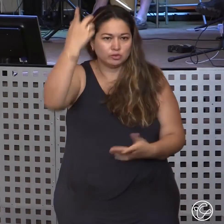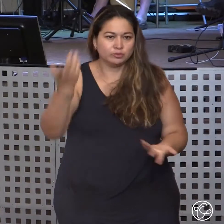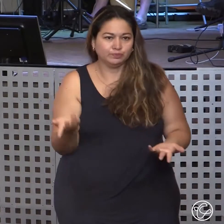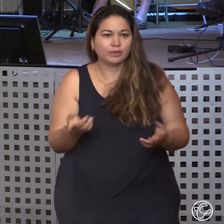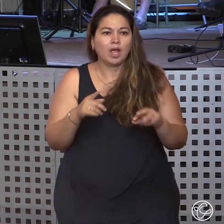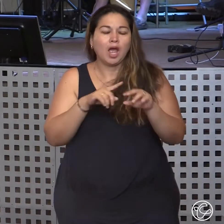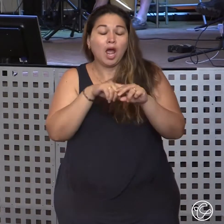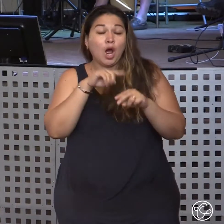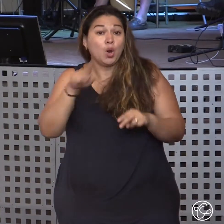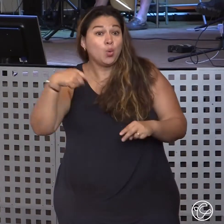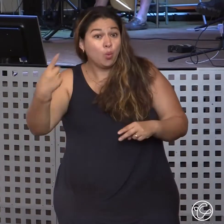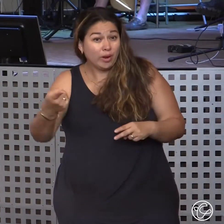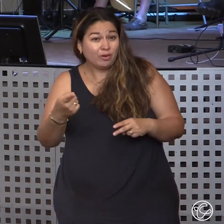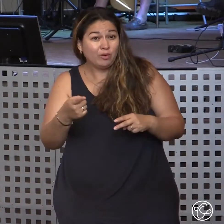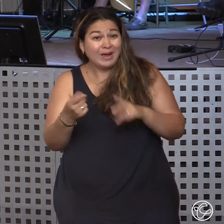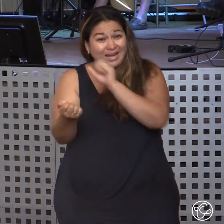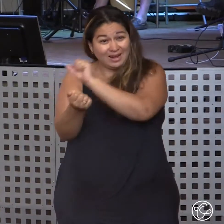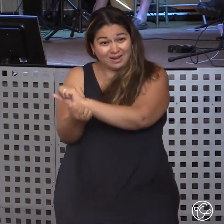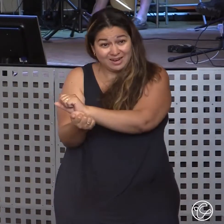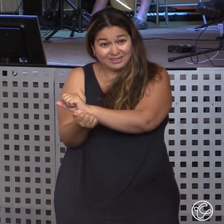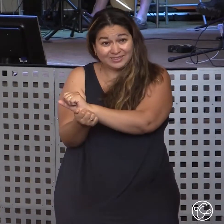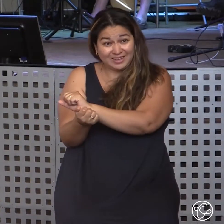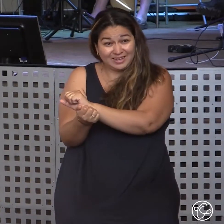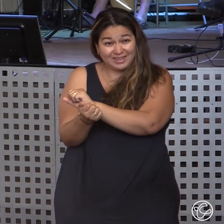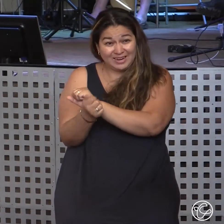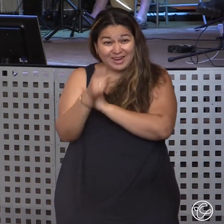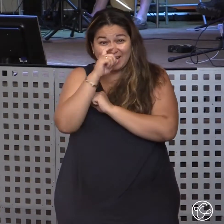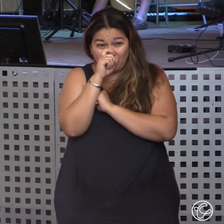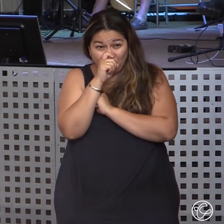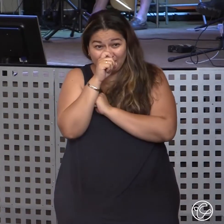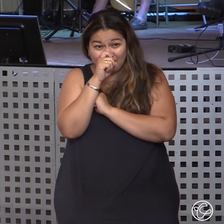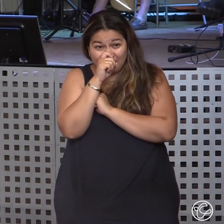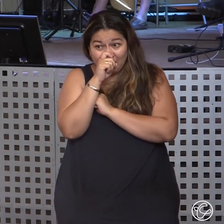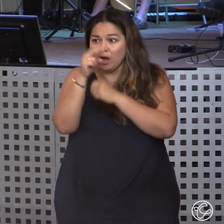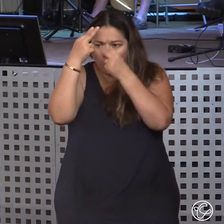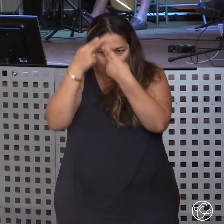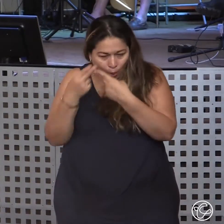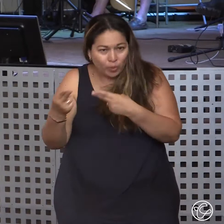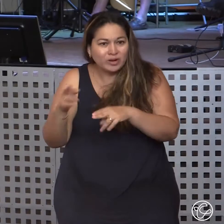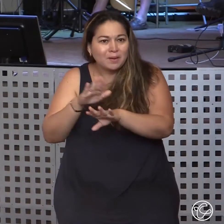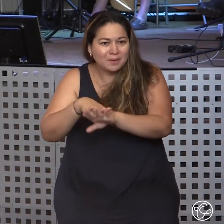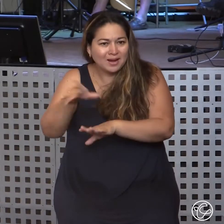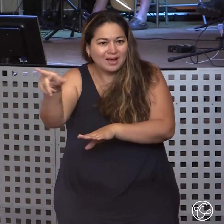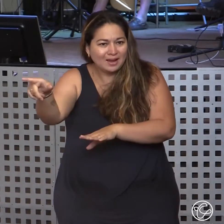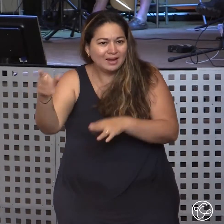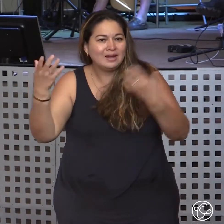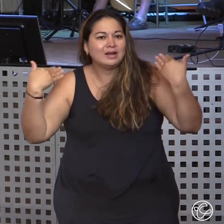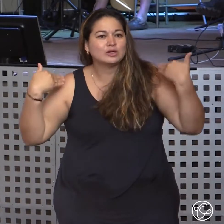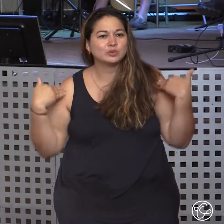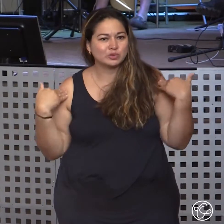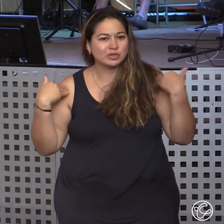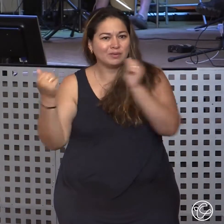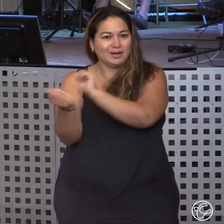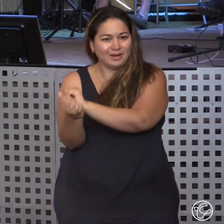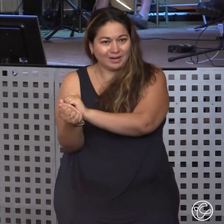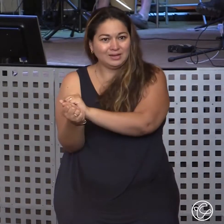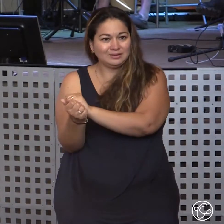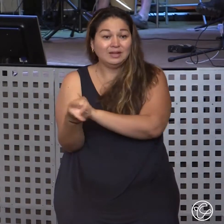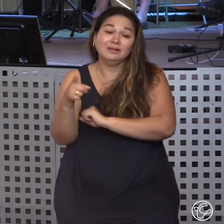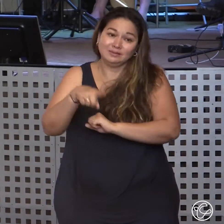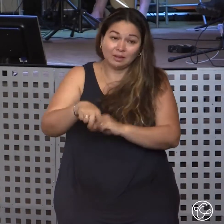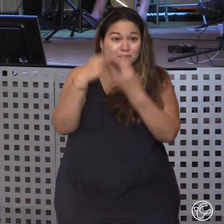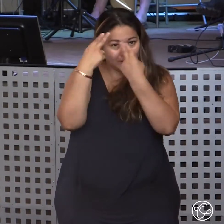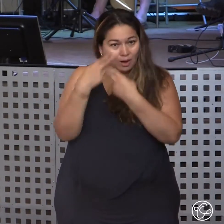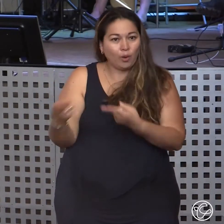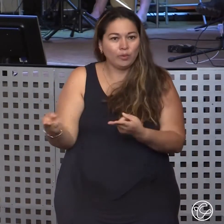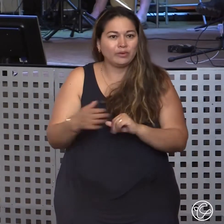¿Recordáis? Cuando vinieron sus hermanos lo tenía todo fácil. Lo tenía todo fácil para decir, hombre, yo he pasado 13 años muy fastidiados,